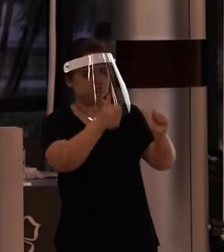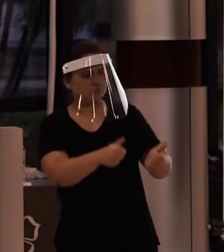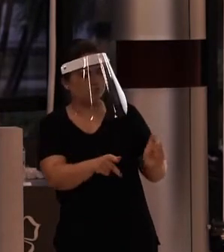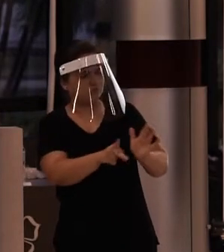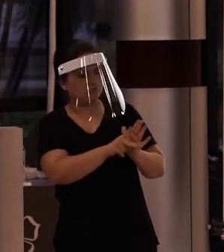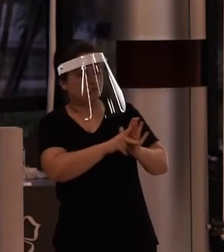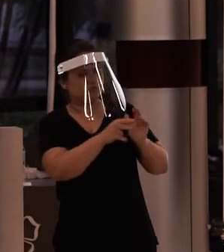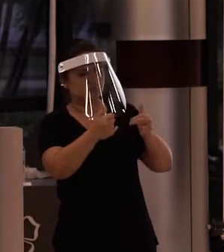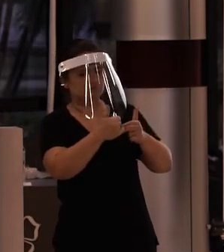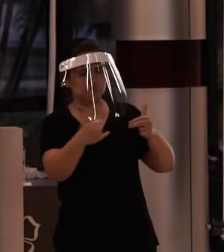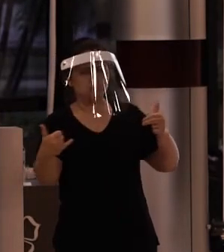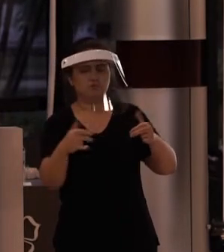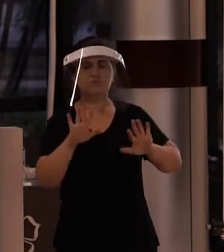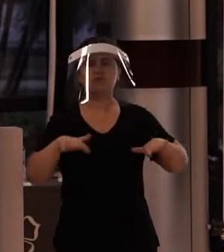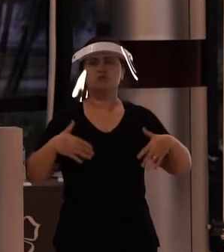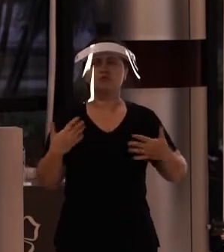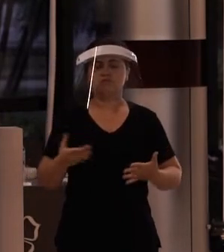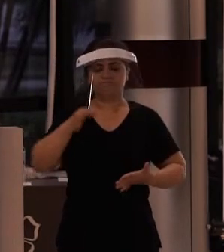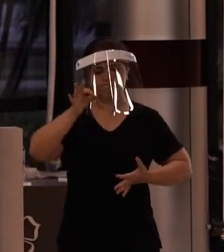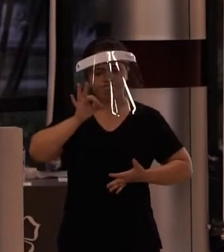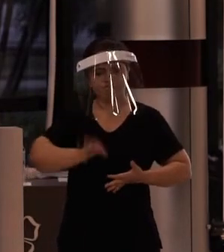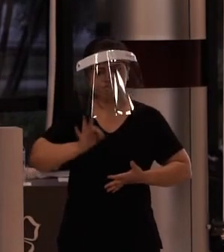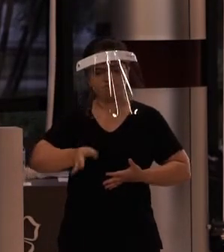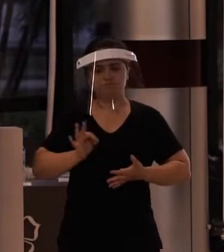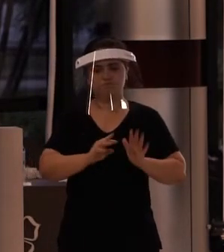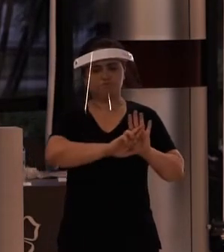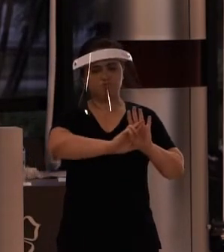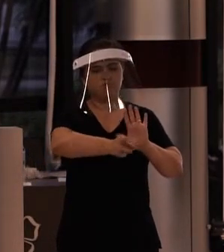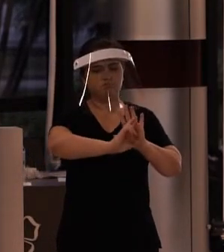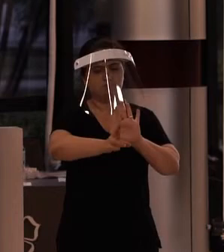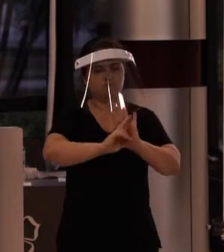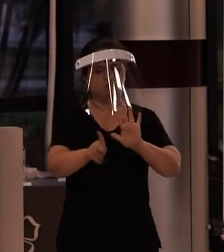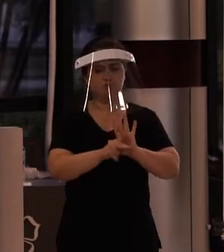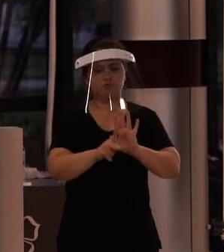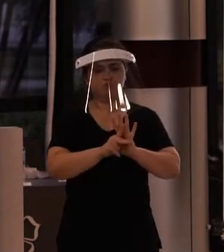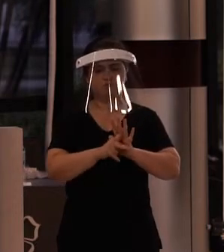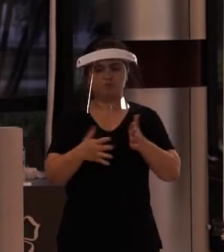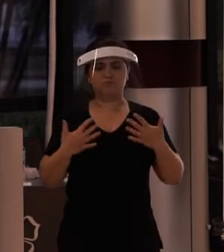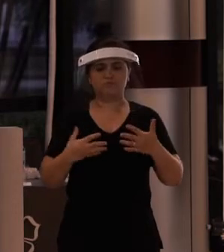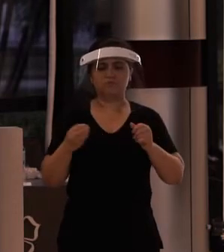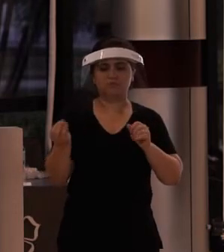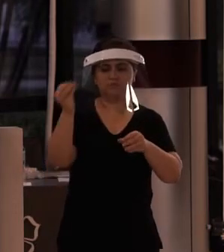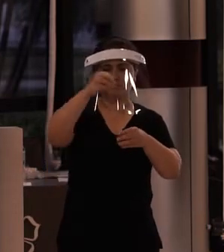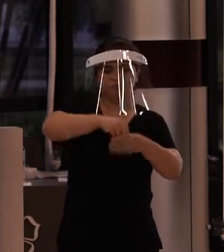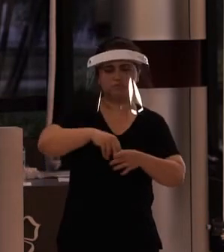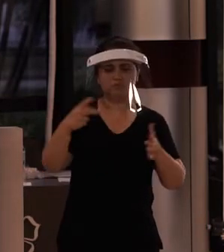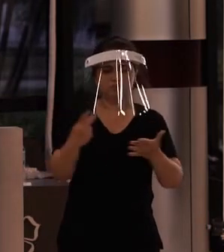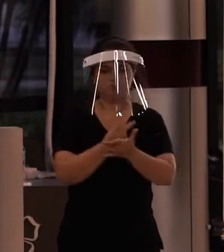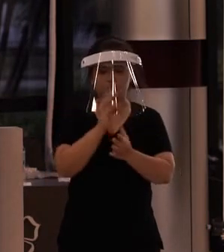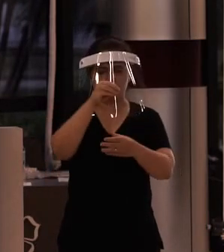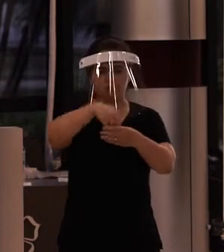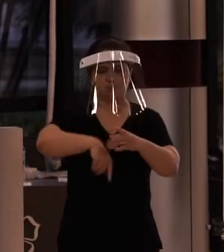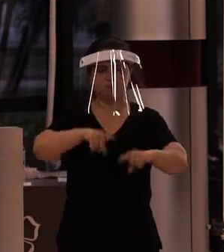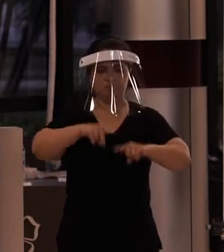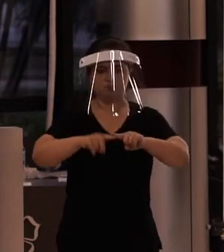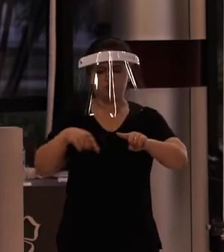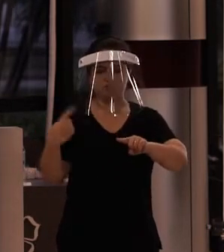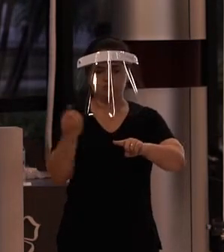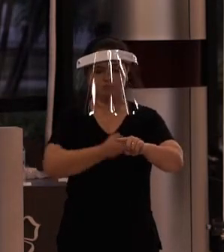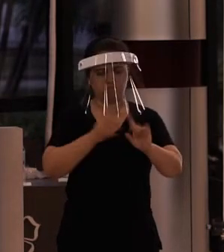no infravermelho, que é exatamente a representação térmica do que acontece aqui nesse alvo que nós